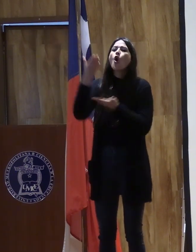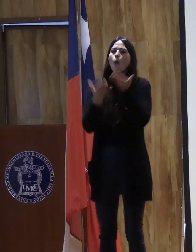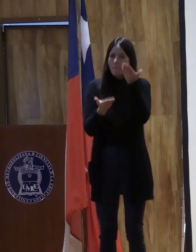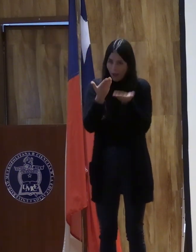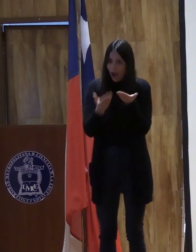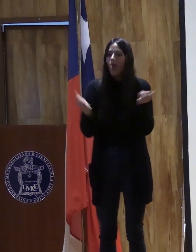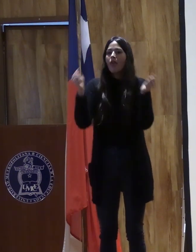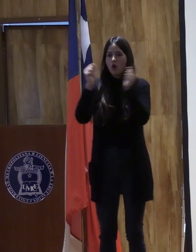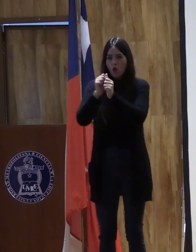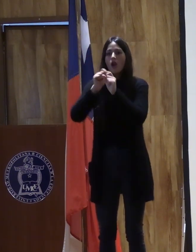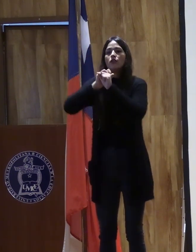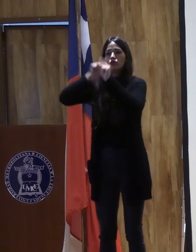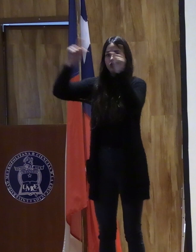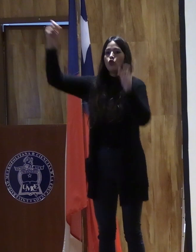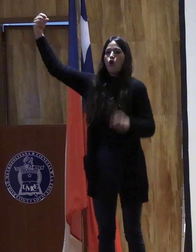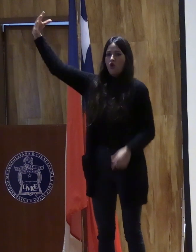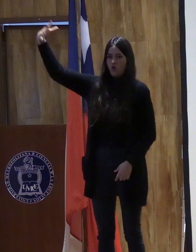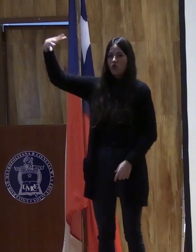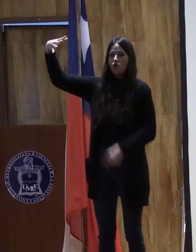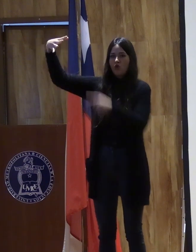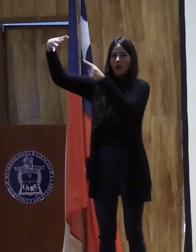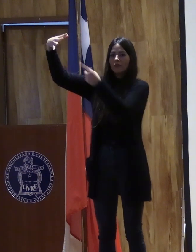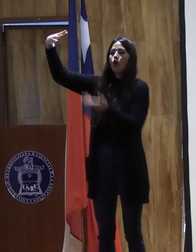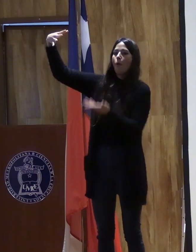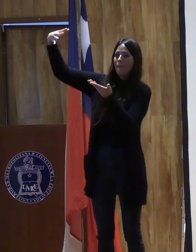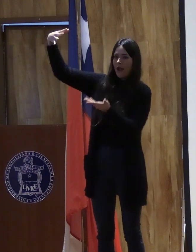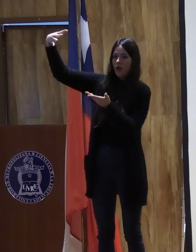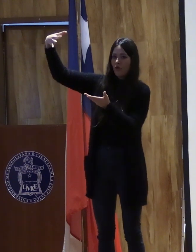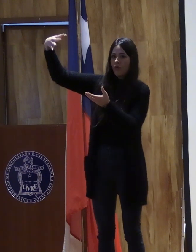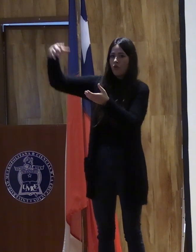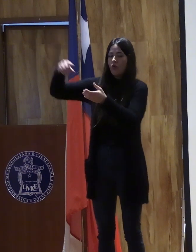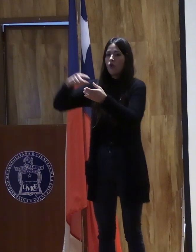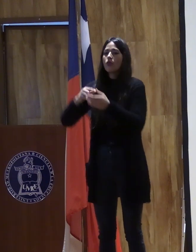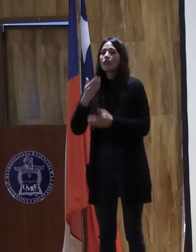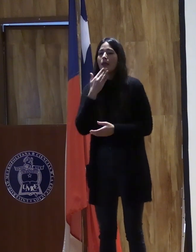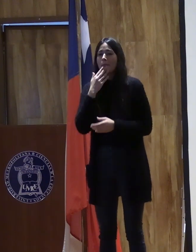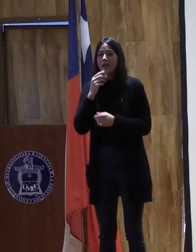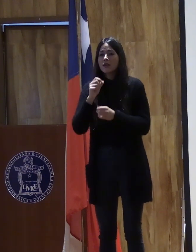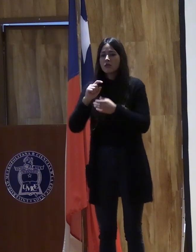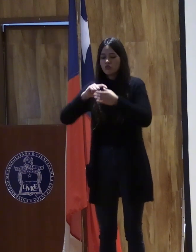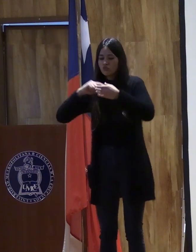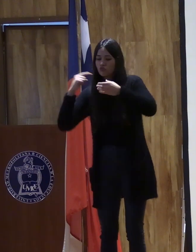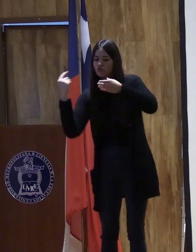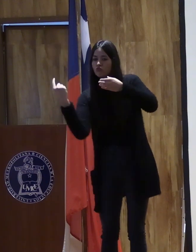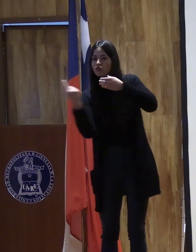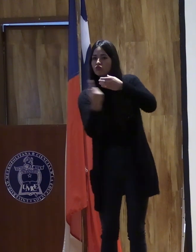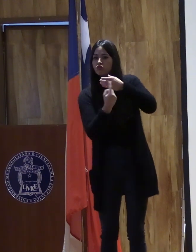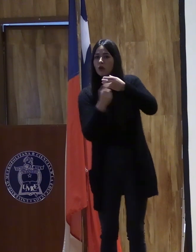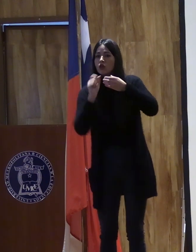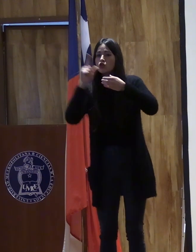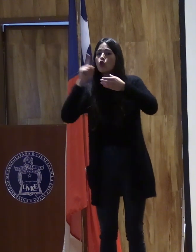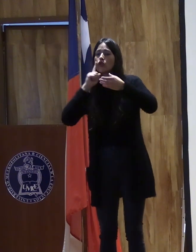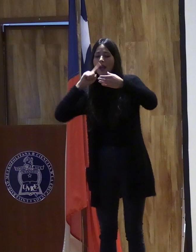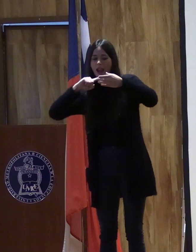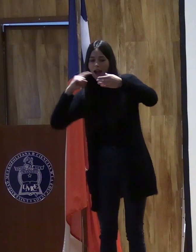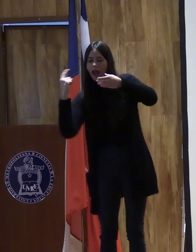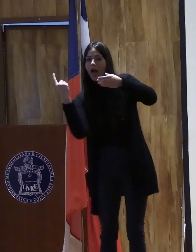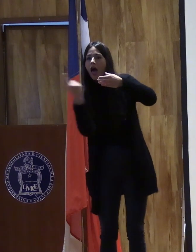la masa de las estrellas relativa al Sol, el radio de las estrellas. El Sol tiene un radio que es